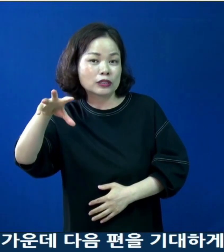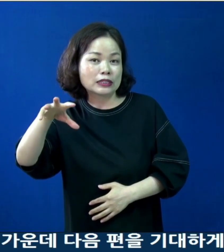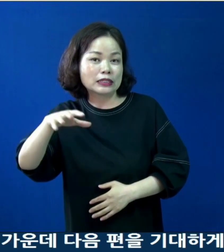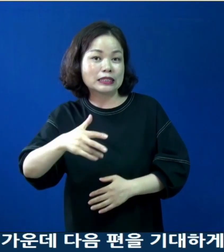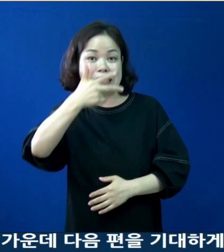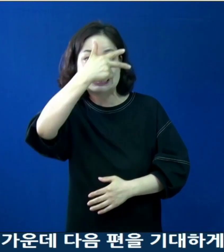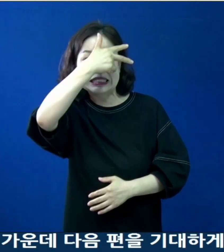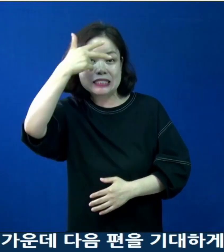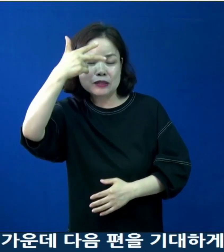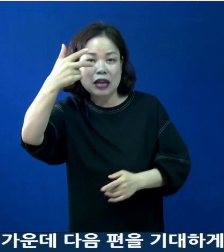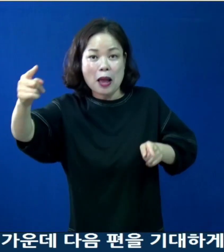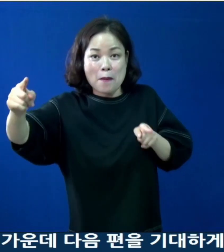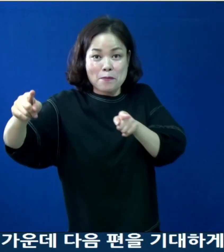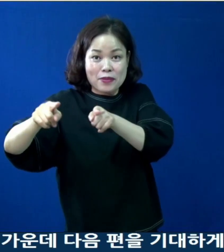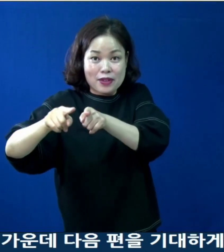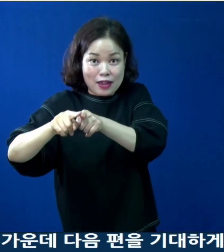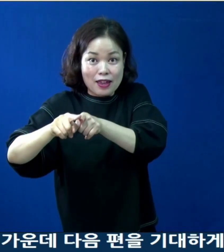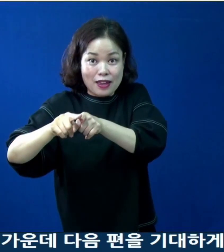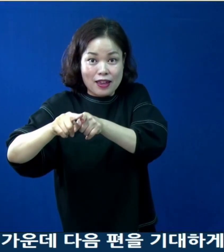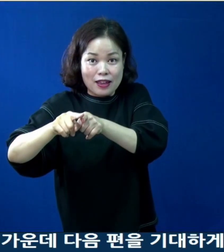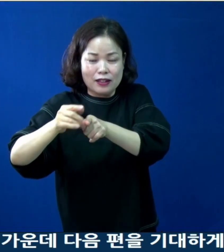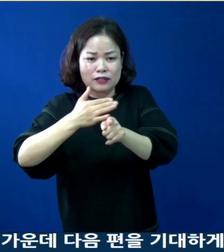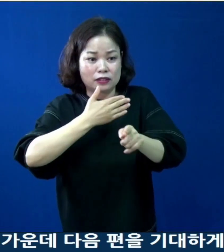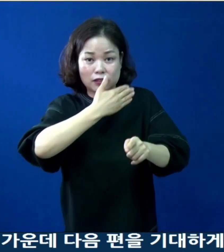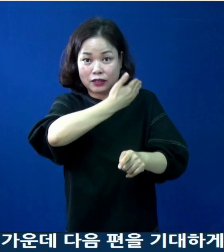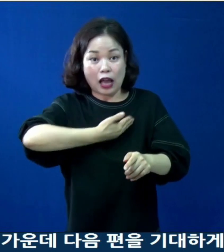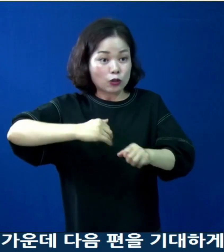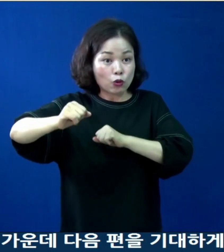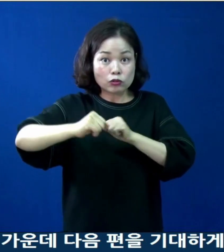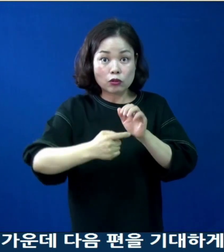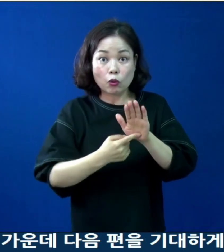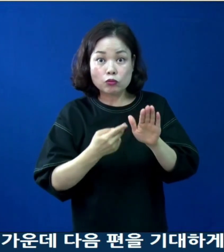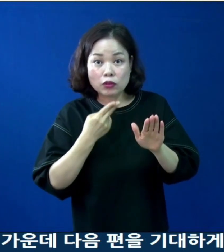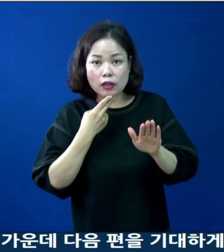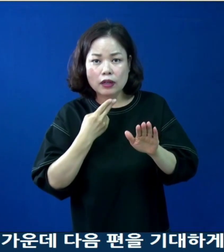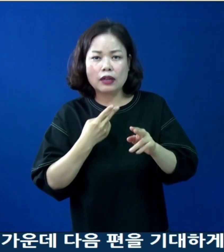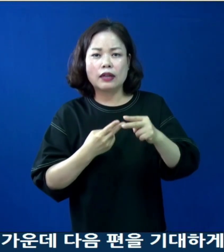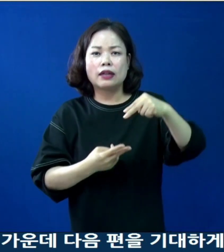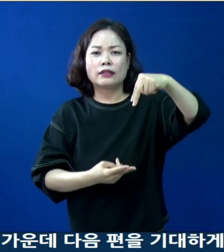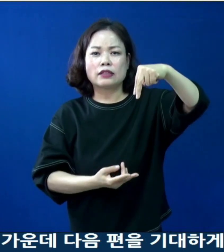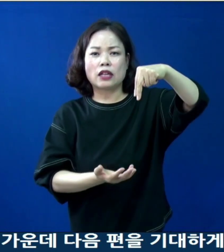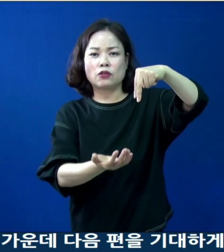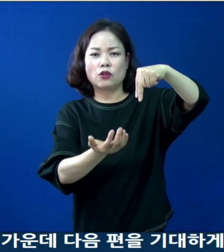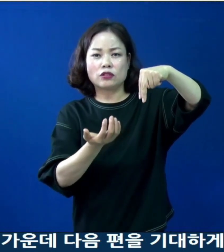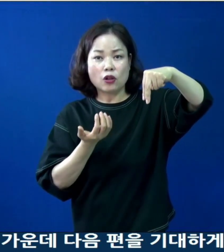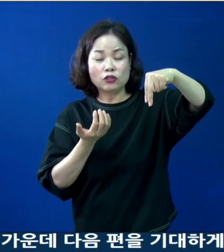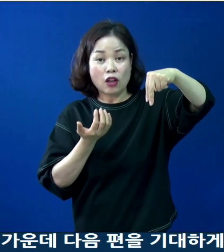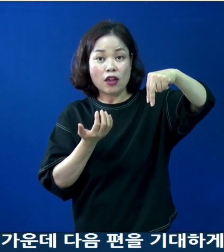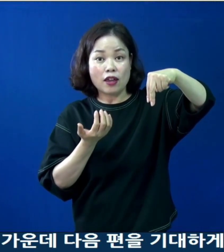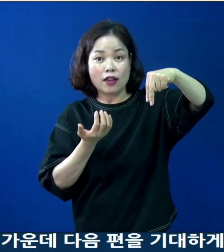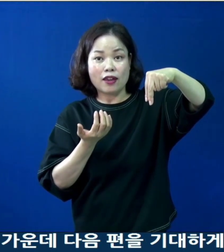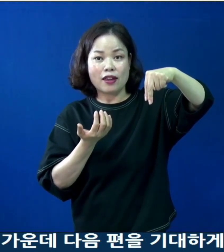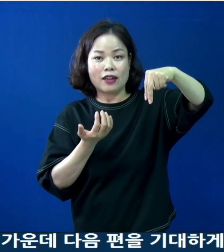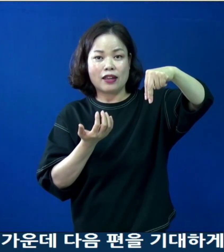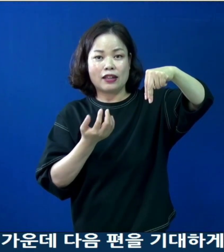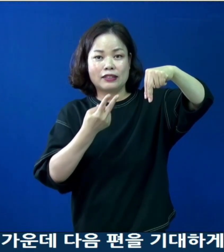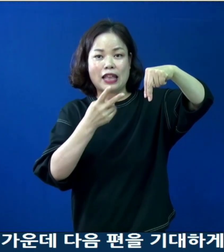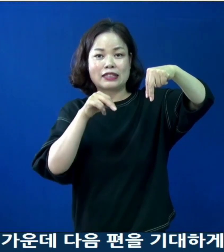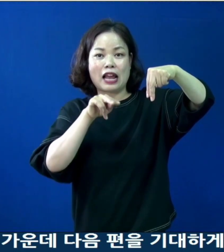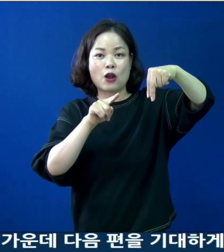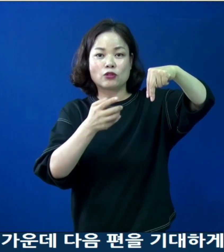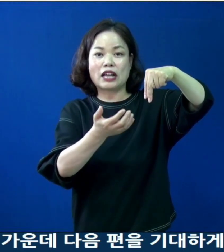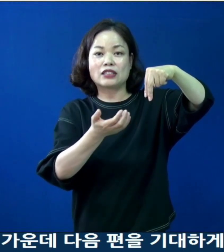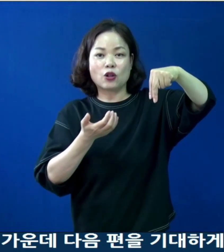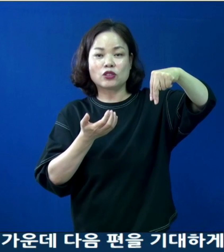디모데가 합류하는 걸 경험합니다. 사도행전은 안 나와요. 데살로니가 전서에 나와요. 이제 다음 주 말씀하고 제가 연결하는데 미리